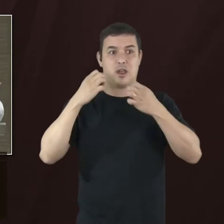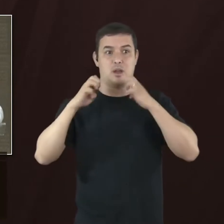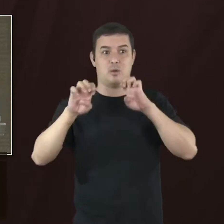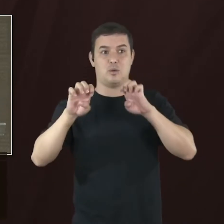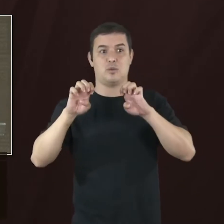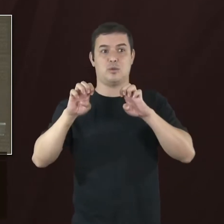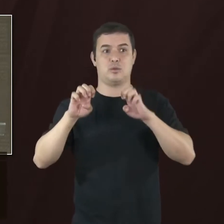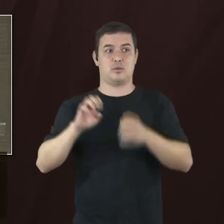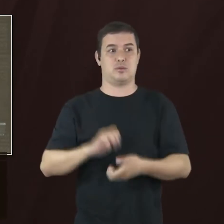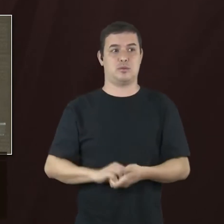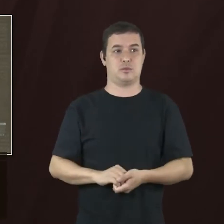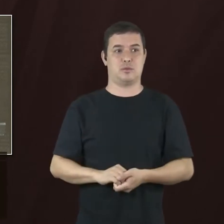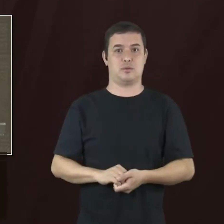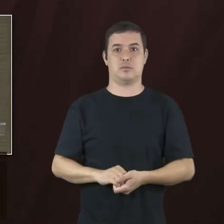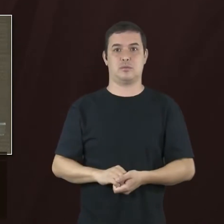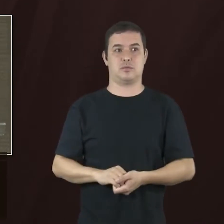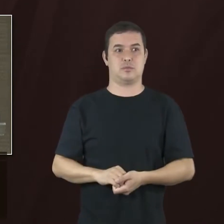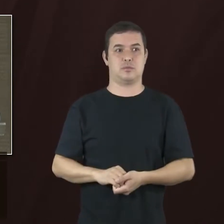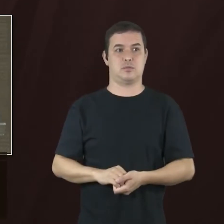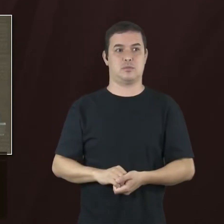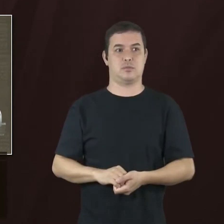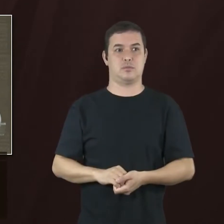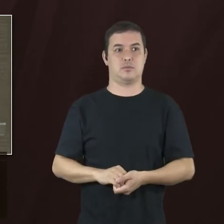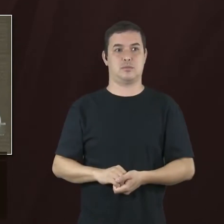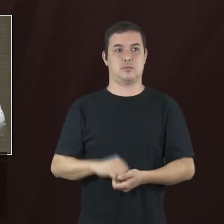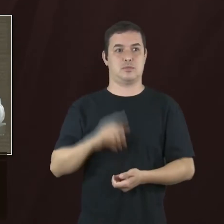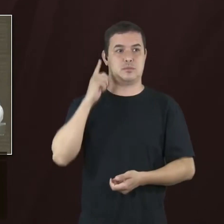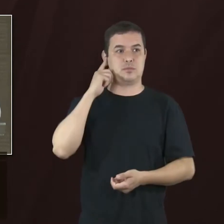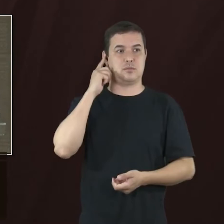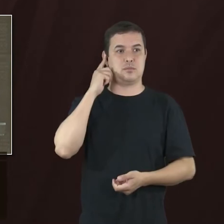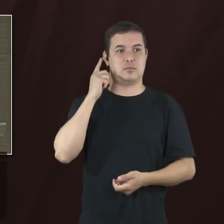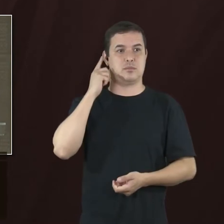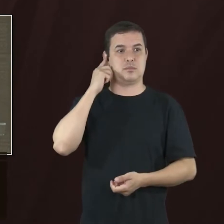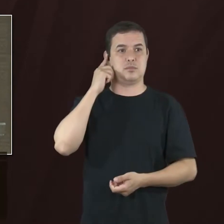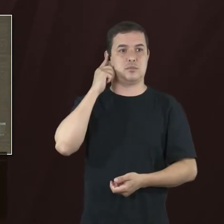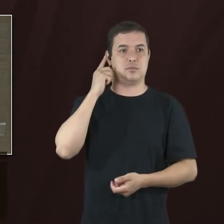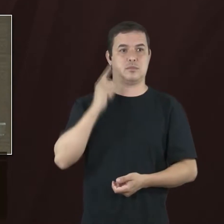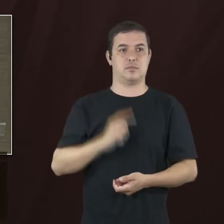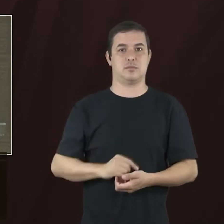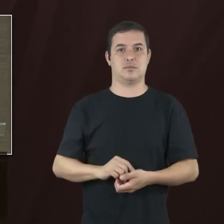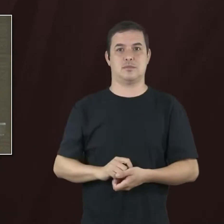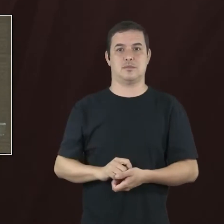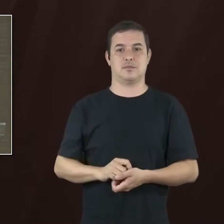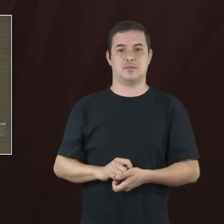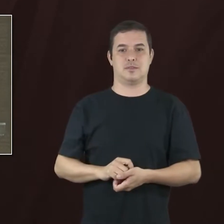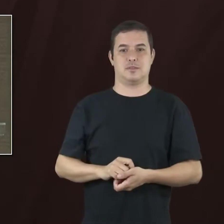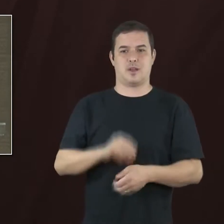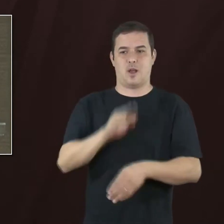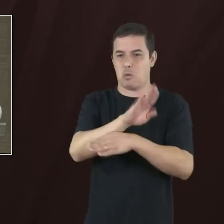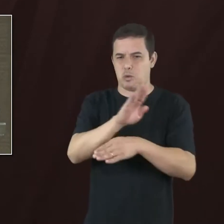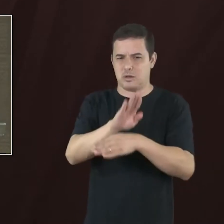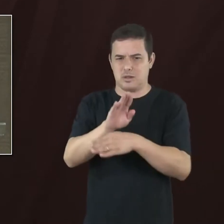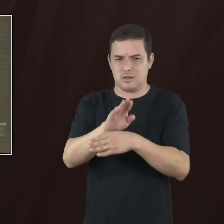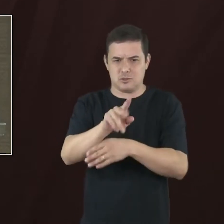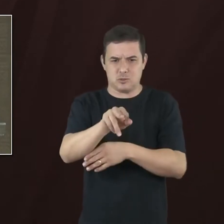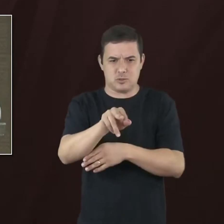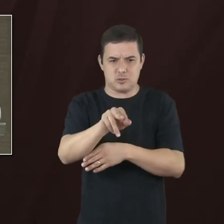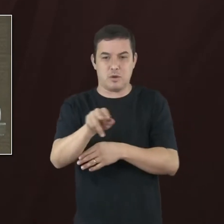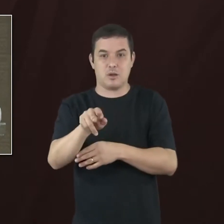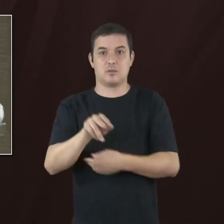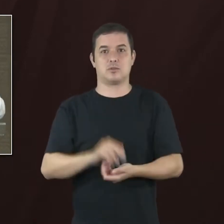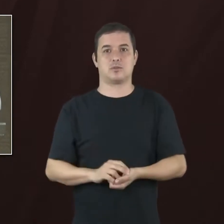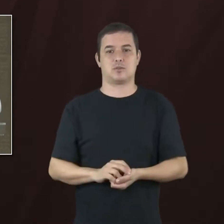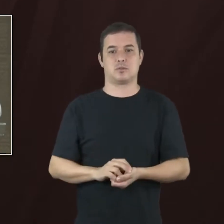evangelho completo que Paulo pregava, levantando igrejas, cuidando do rebanho, fazendo com que